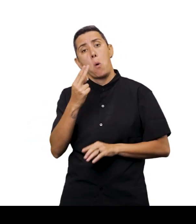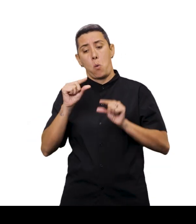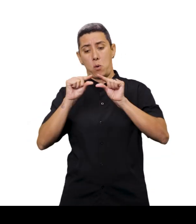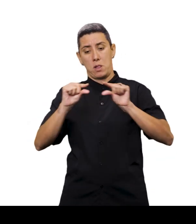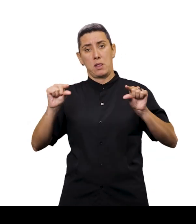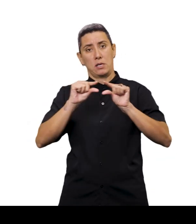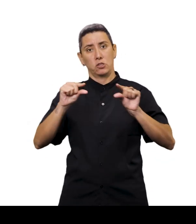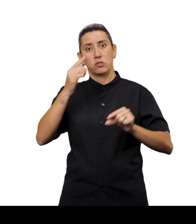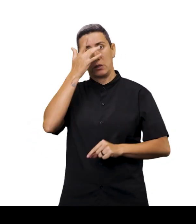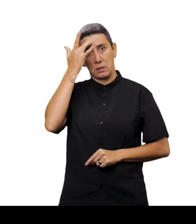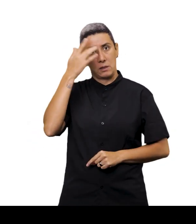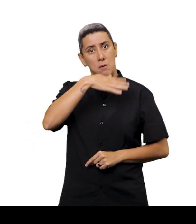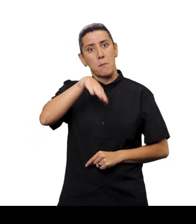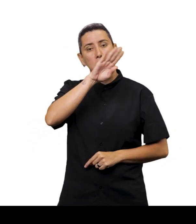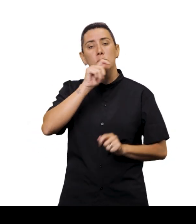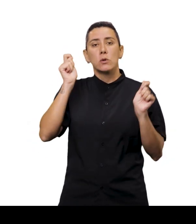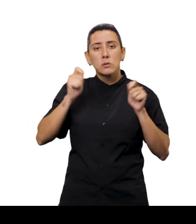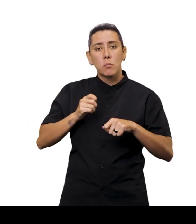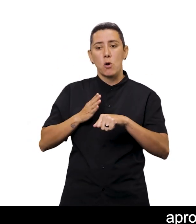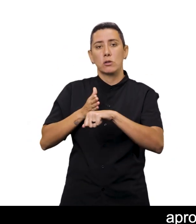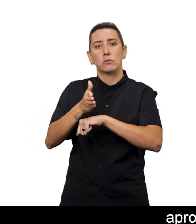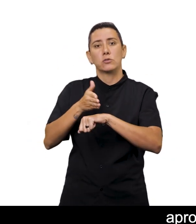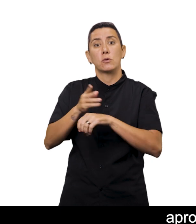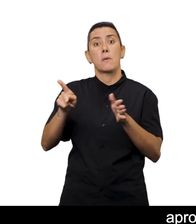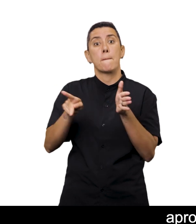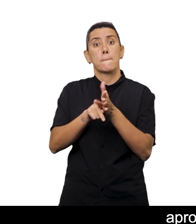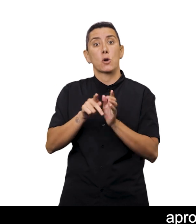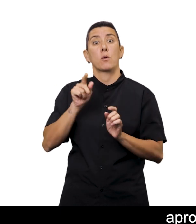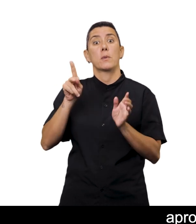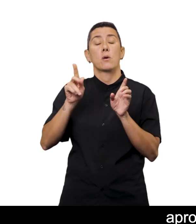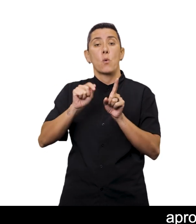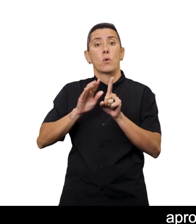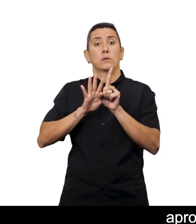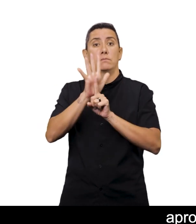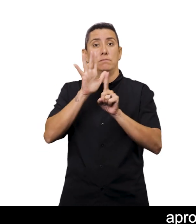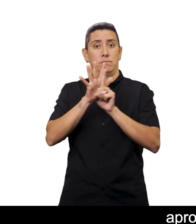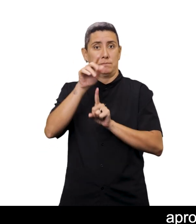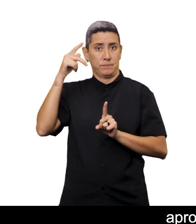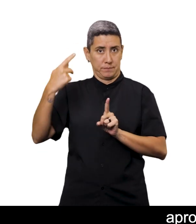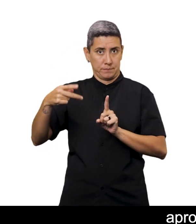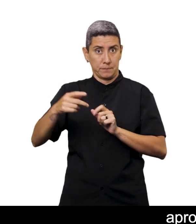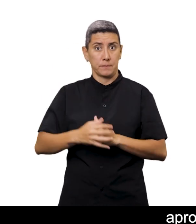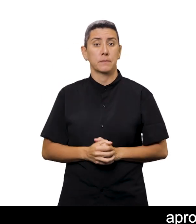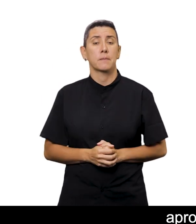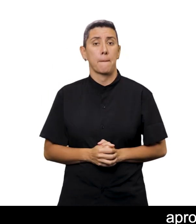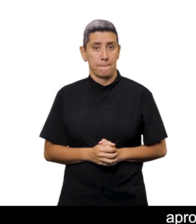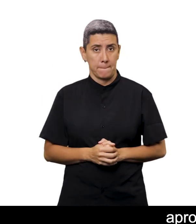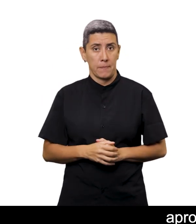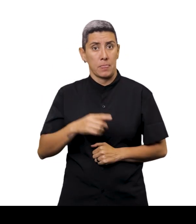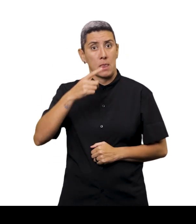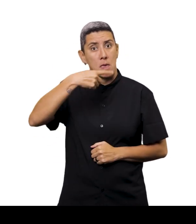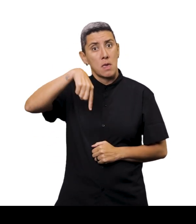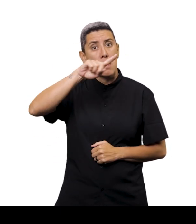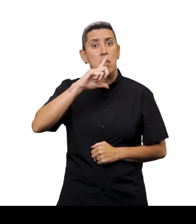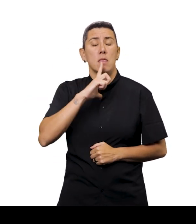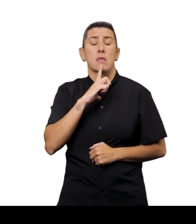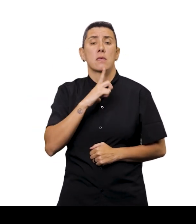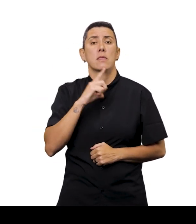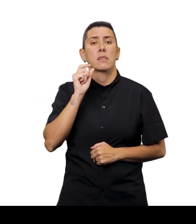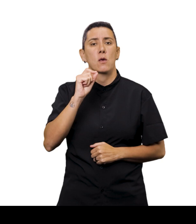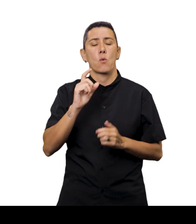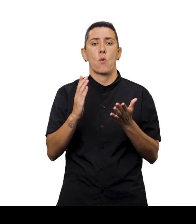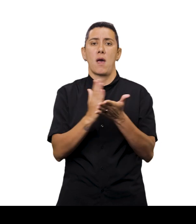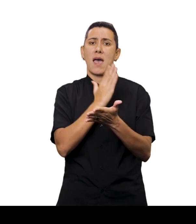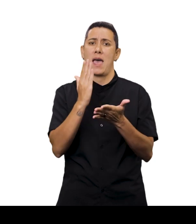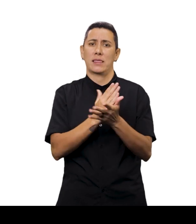descritiva, tradução em libras e legendas, aproxima o público dos trabalhos das serigrafistas queer. Na entrada